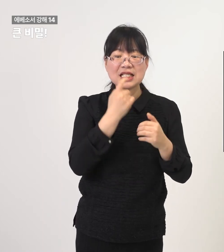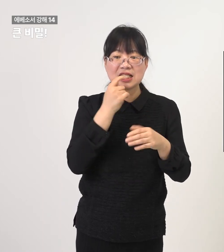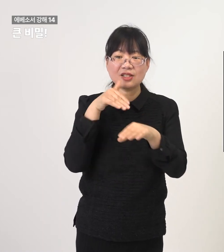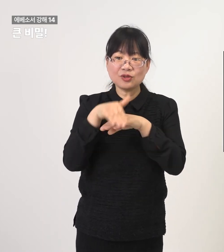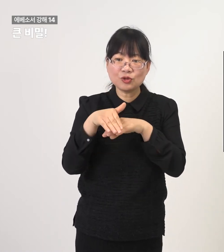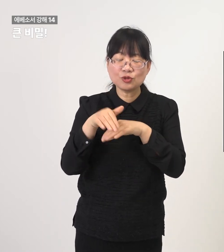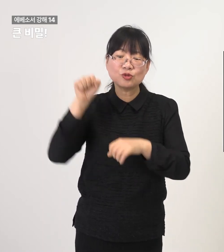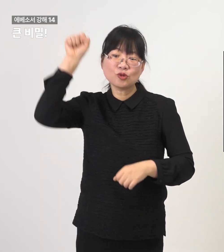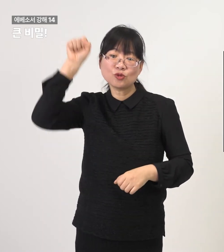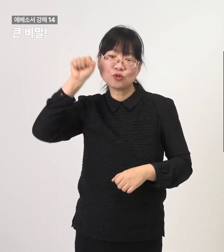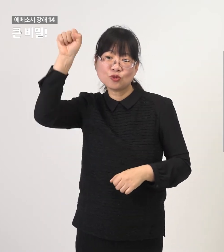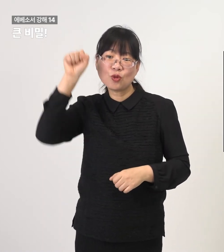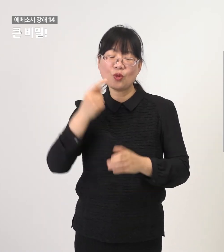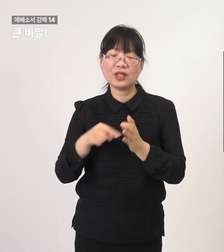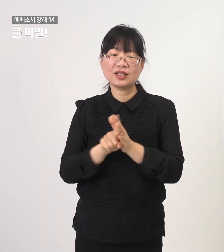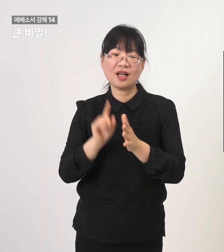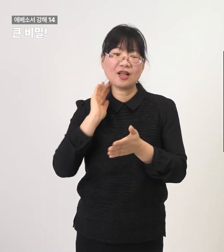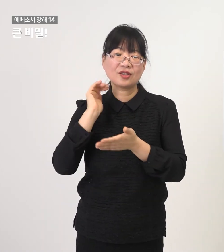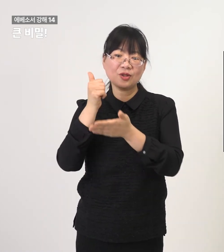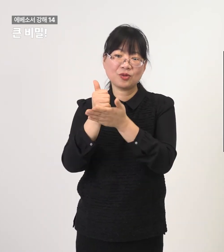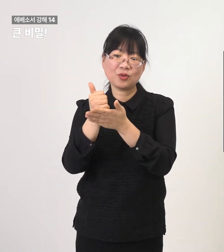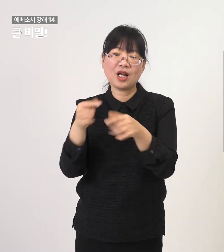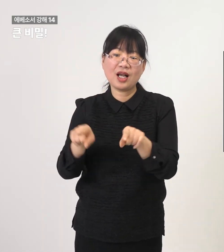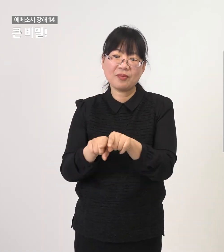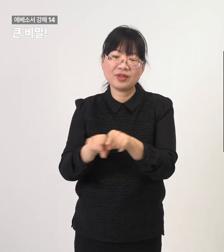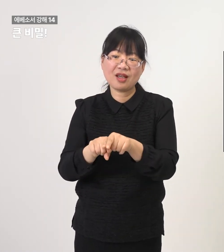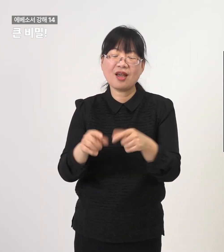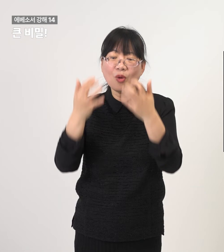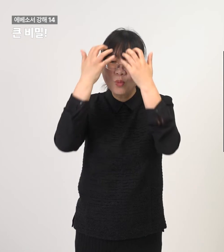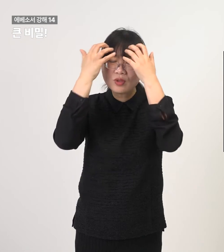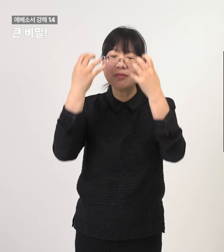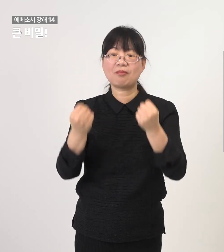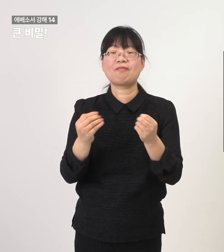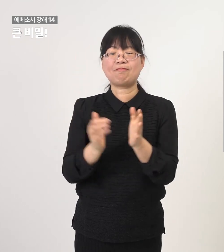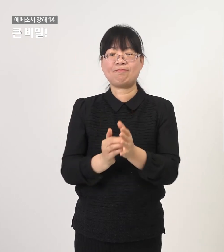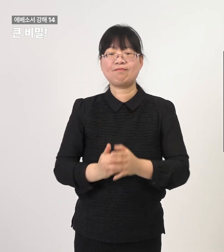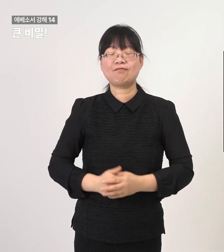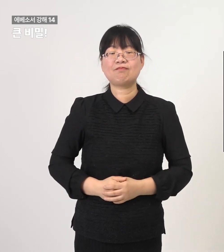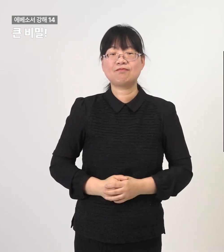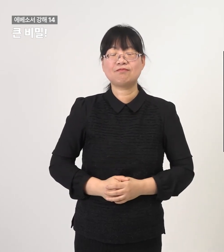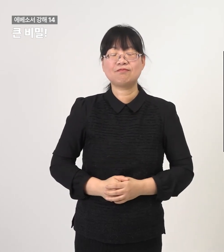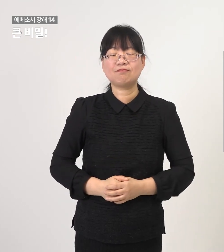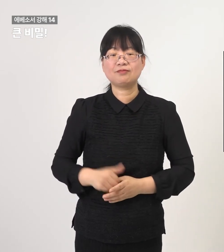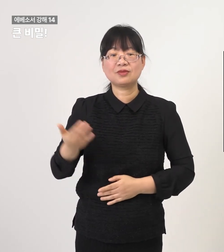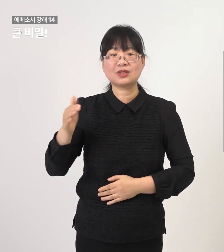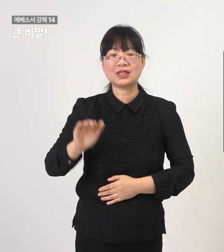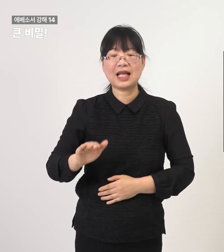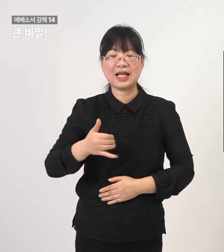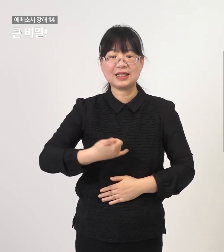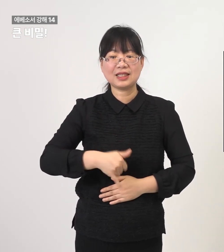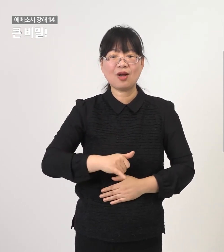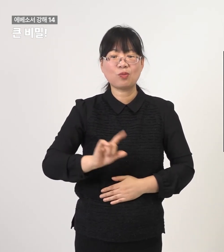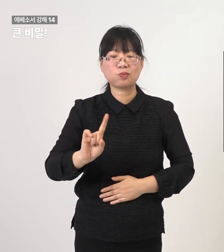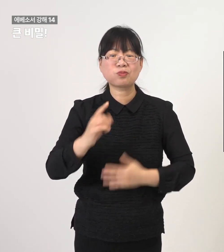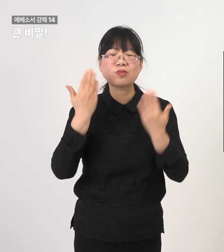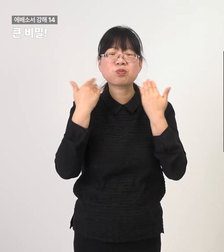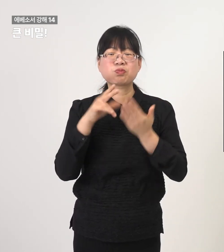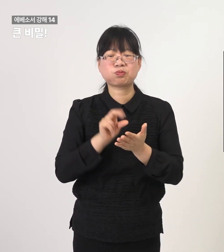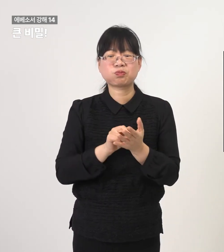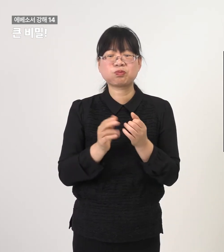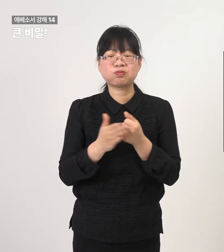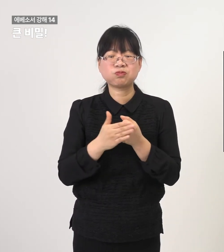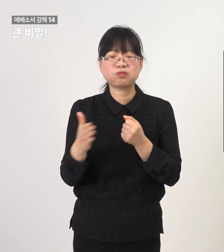운동을 하느라고 그 대통령 밑에서 엄청 고생을 한 사람이에요. 그런데 자녀 무슨 학교